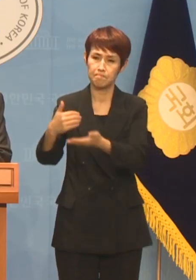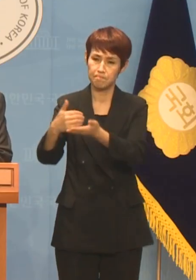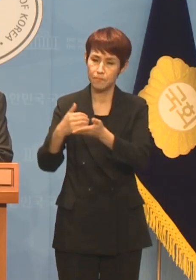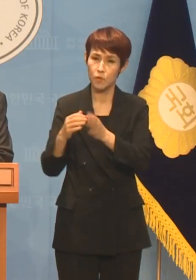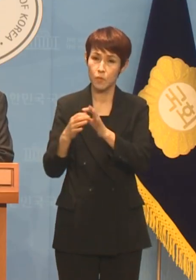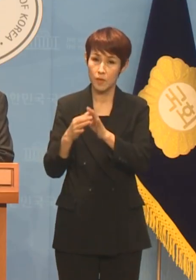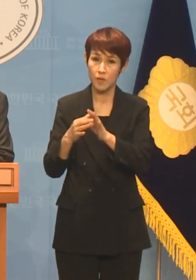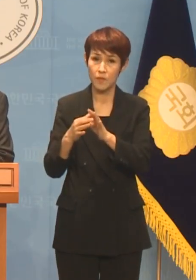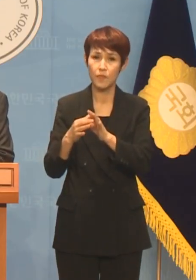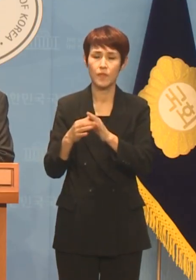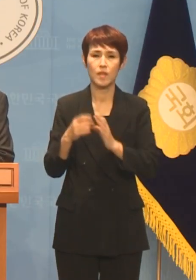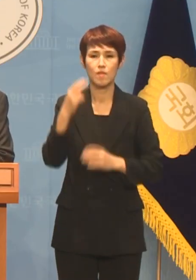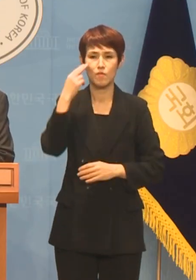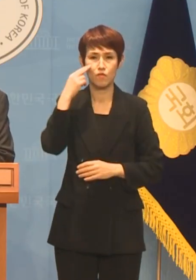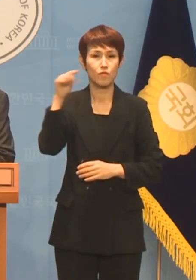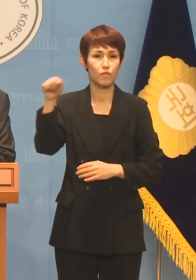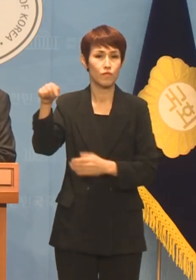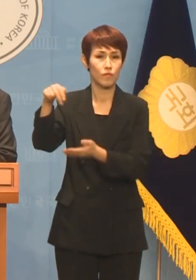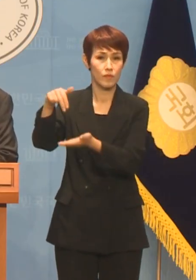대해서 미국 측